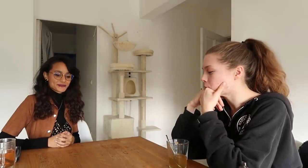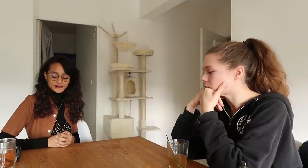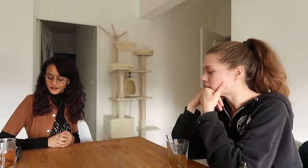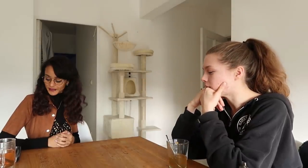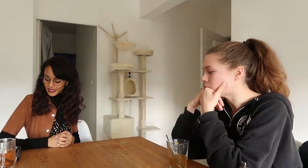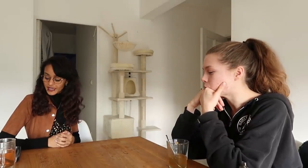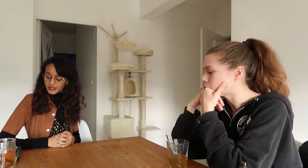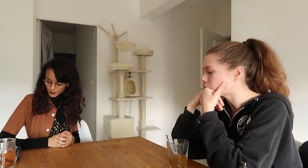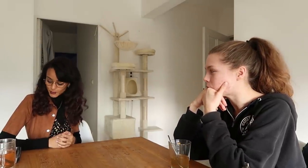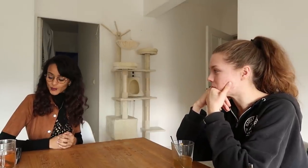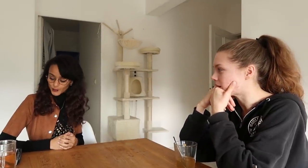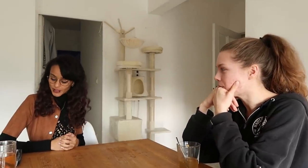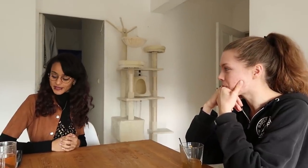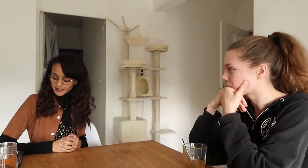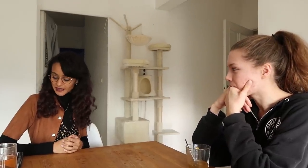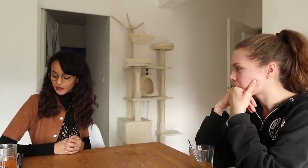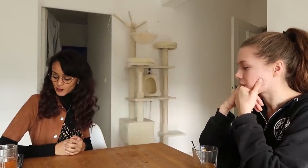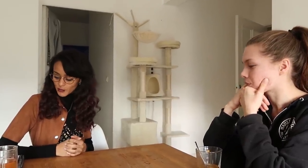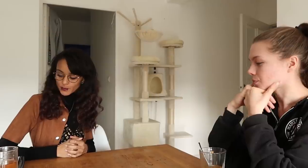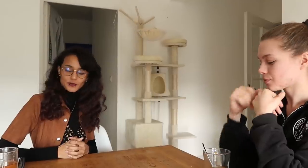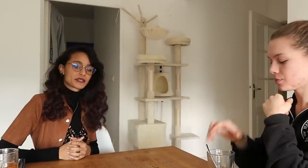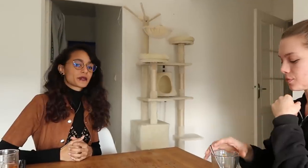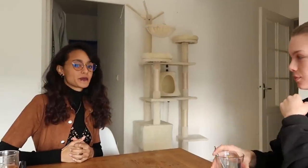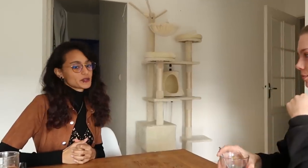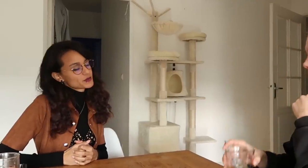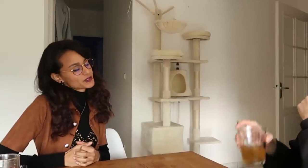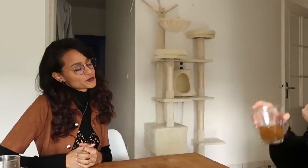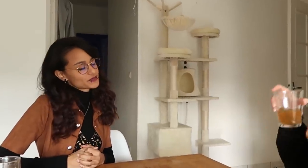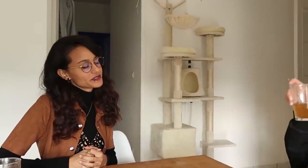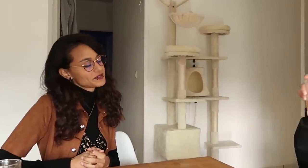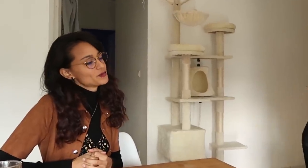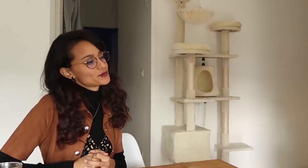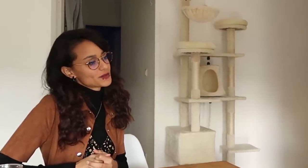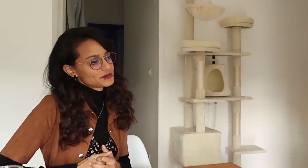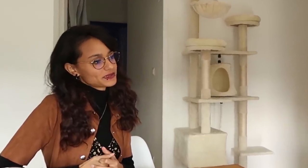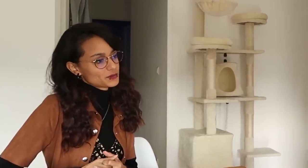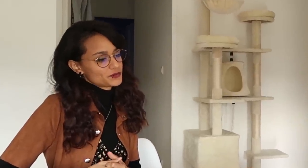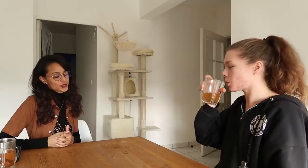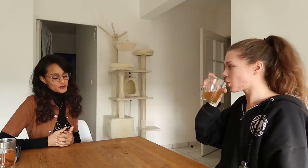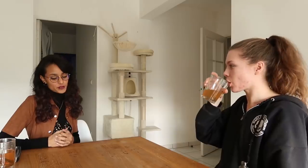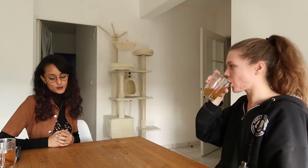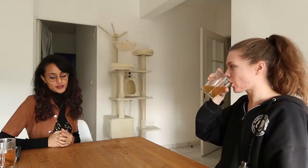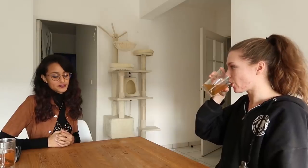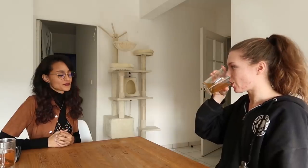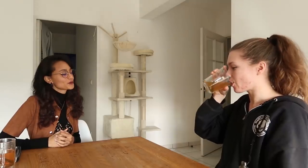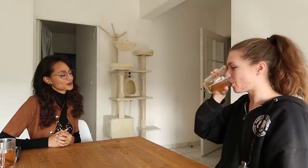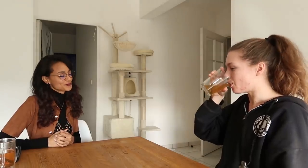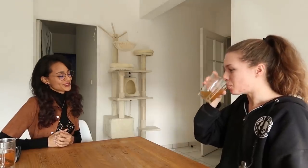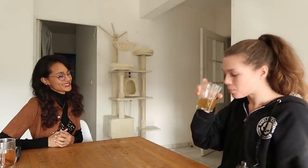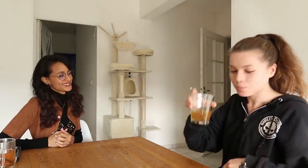tout ce qui était émotion et tout, c'est ça? Oui, c'est ça. Émotion, exprimer ses envies, ses besoins et un peu de vocabulaire du quotidien si on a le temps.